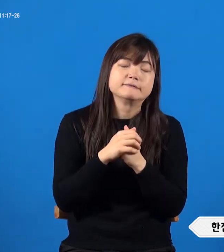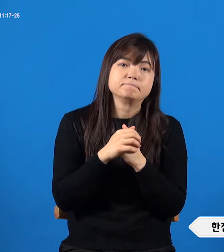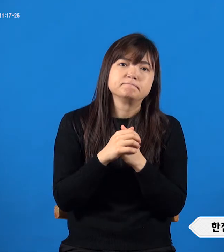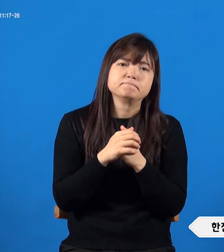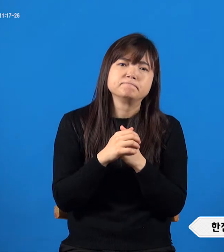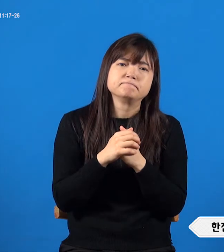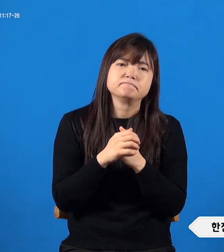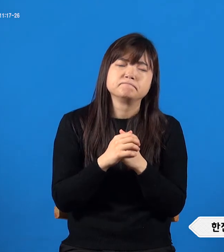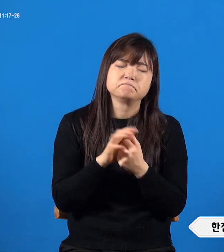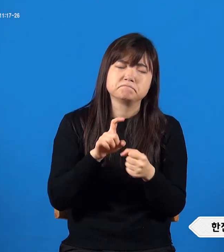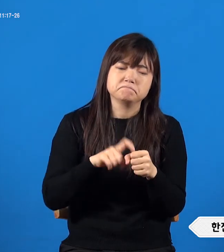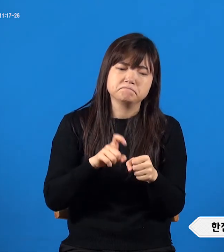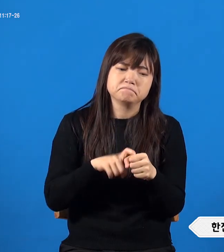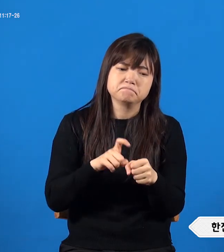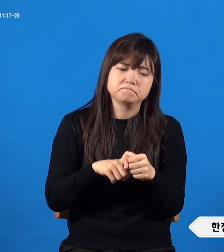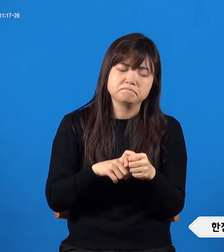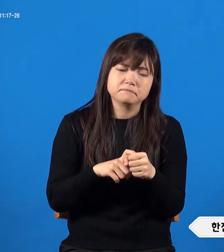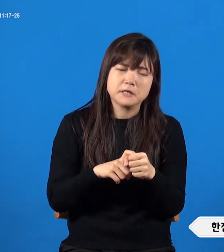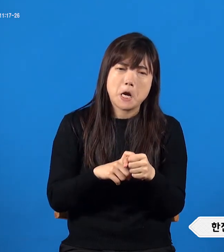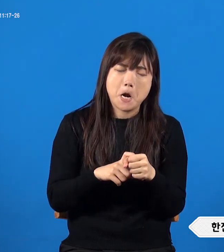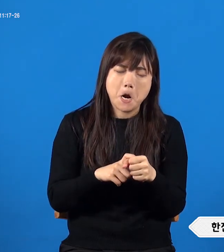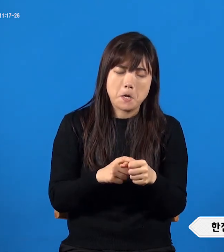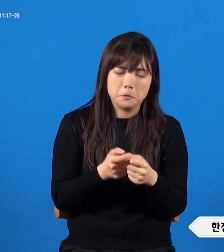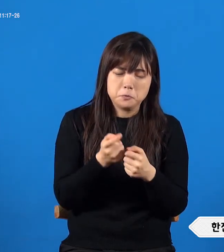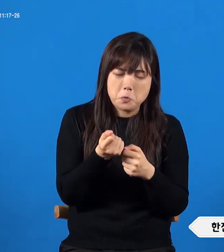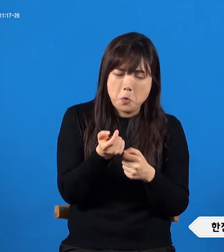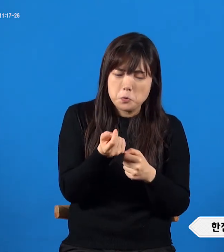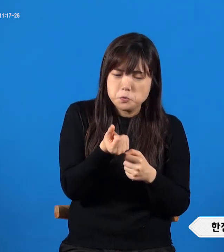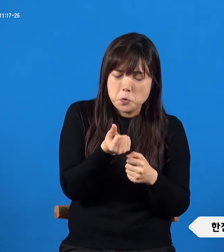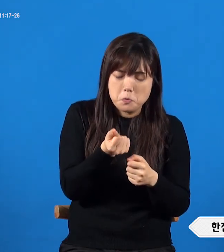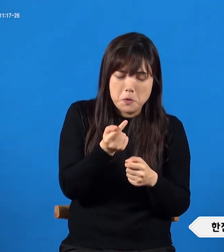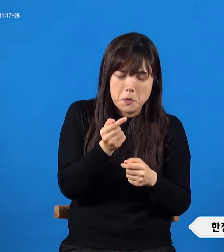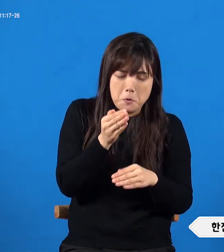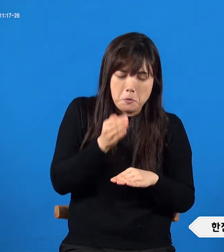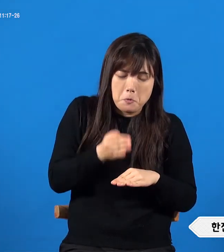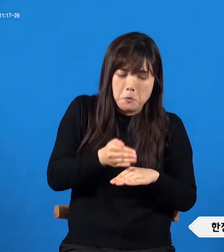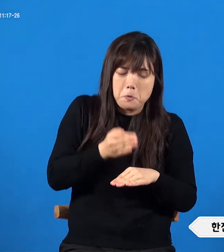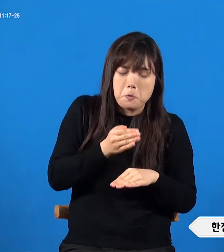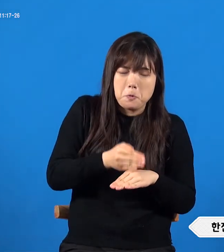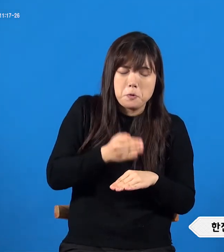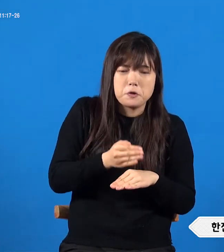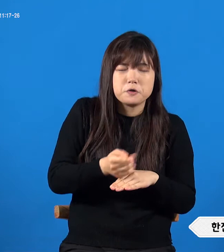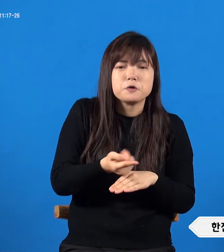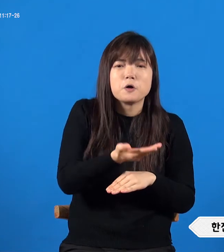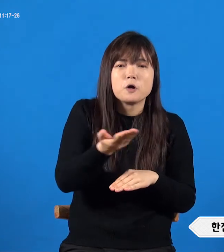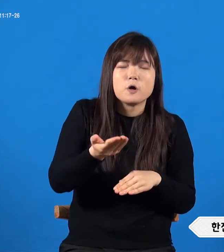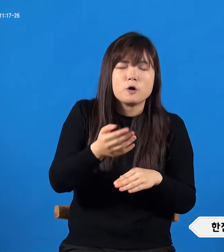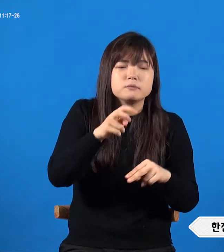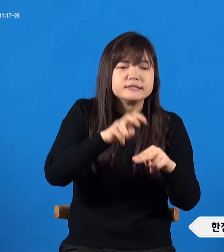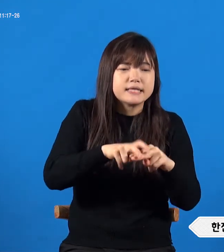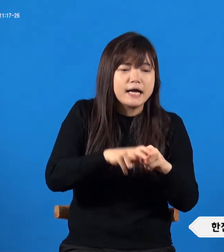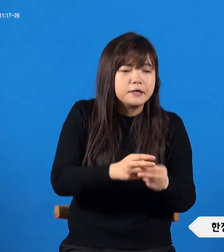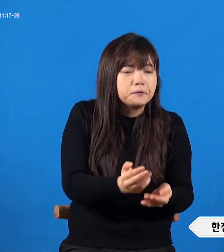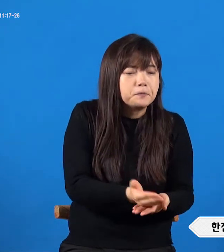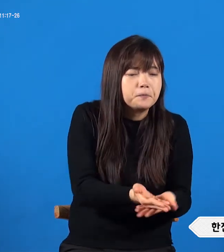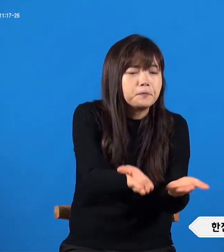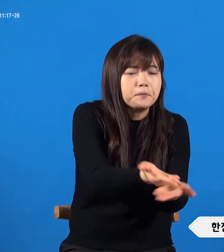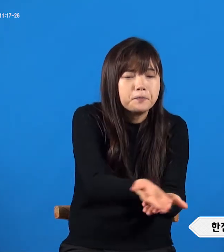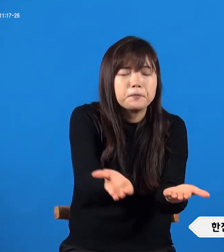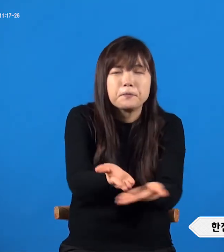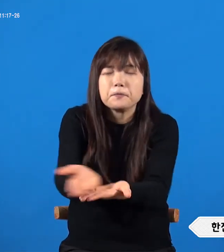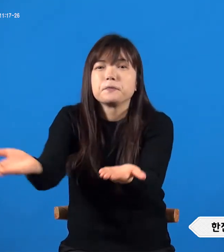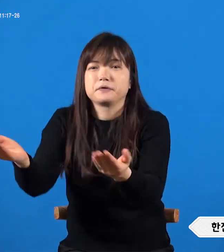이전에는 떡을 다 이렇게 잘게 썰어서 개별 떡으로 그렇게 해서 여러분 자리에 가서 나누어